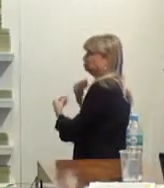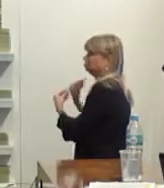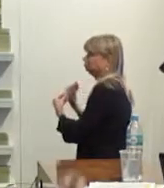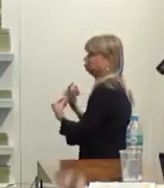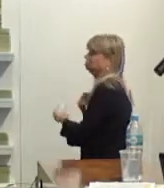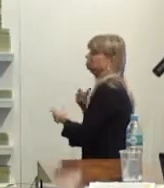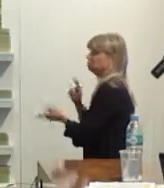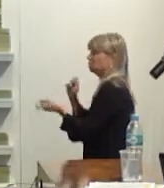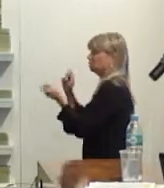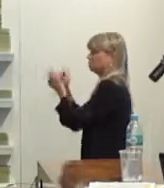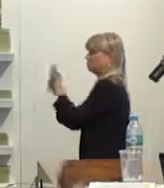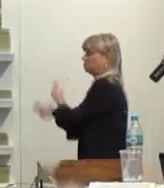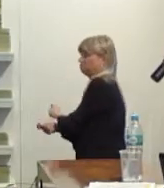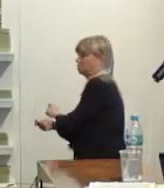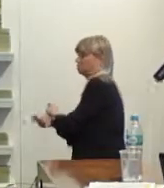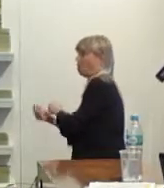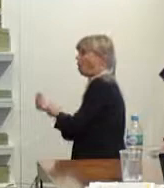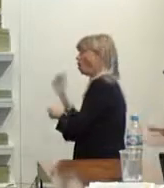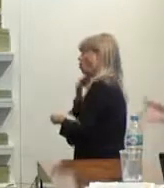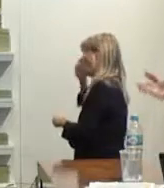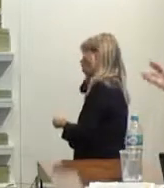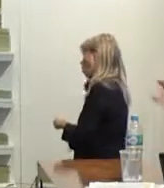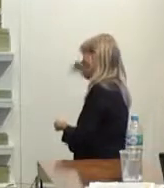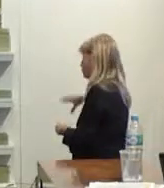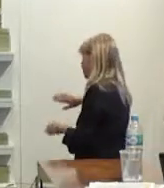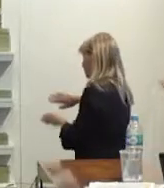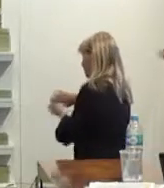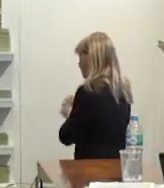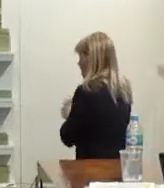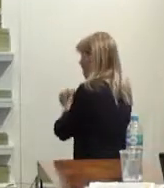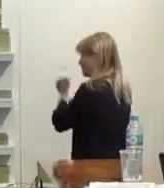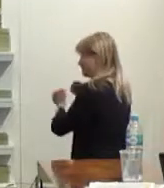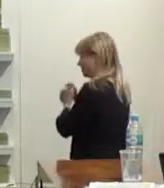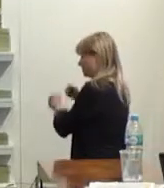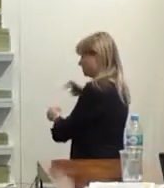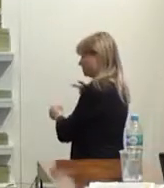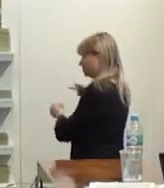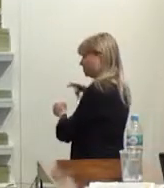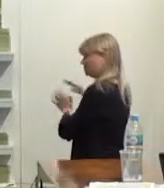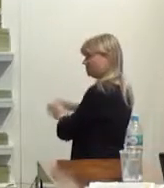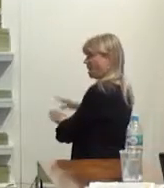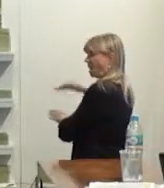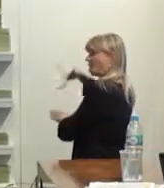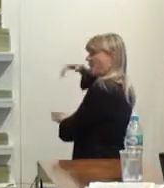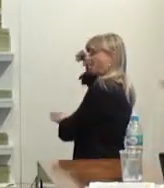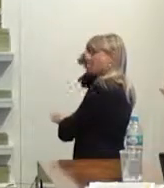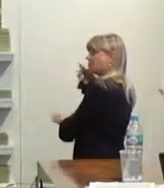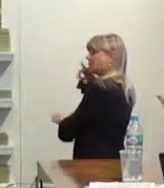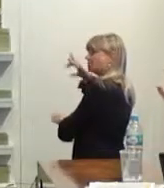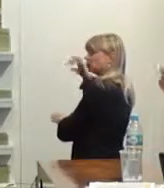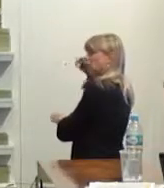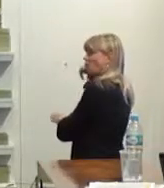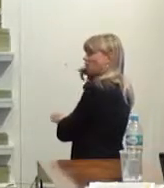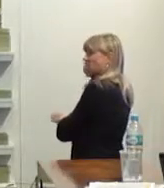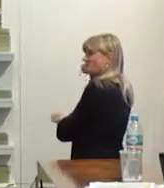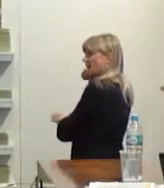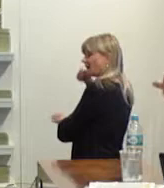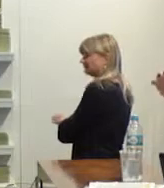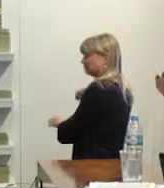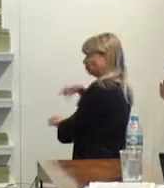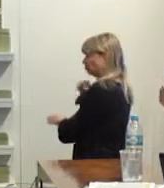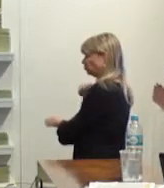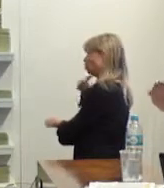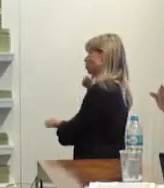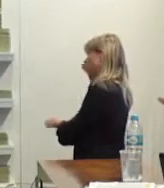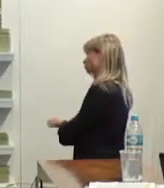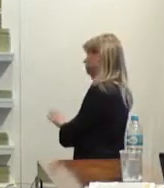traspaso, quedó como de costado y olvidada, pero es en realidad la empresa Metrovías la que nosotros entendemos que durante